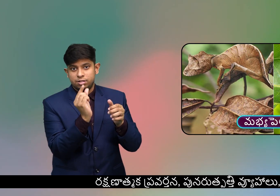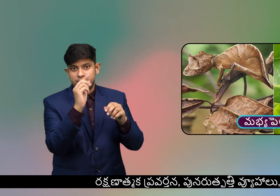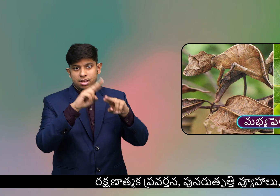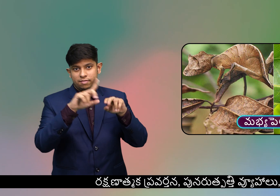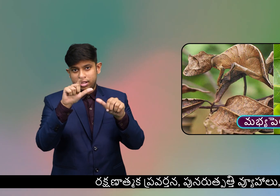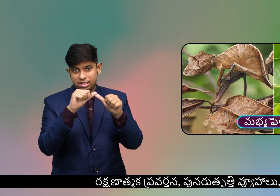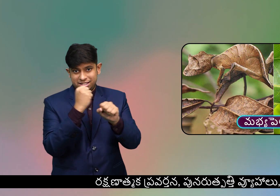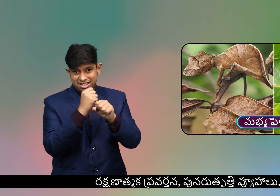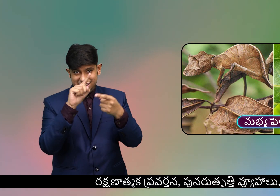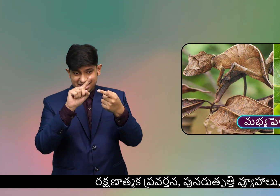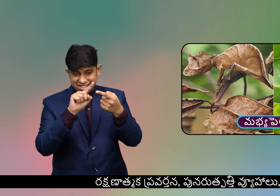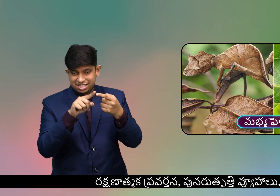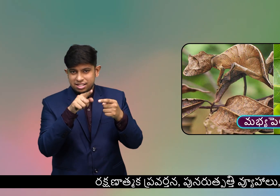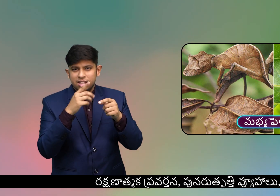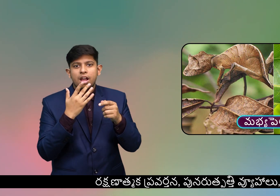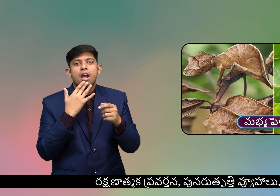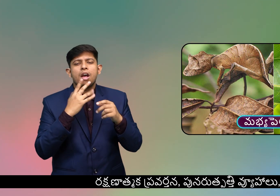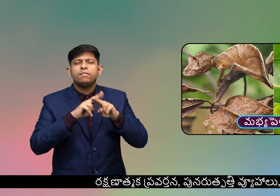వ్యూహాలు,